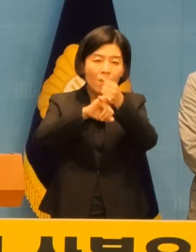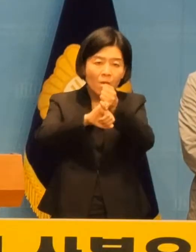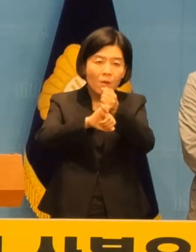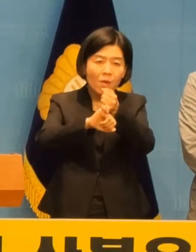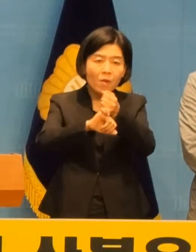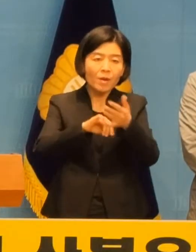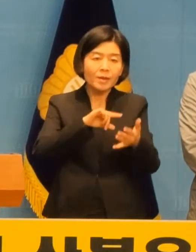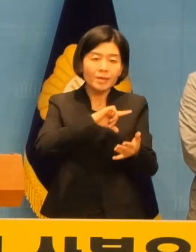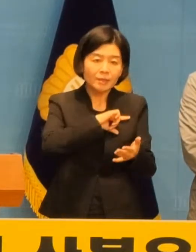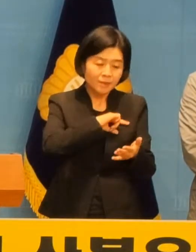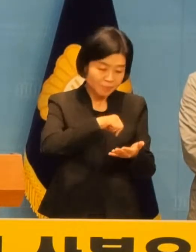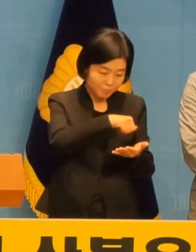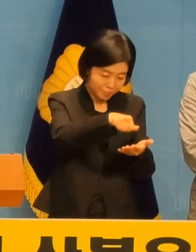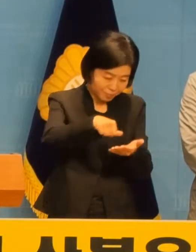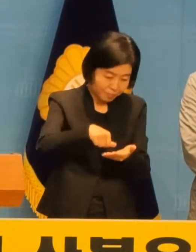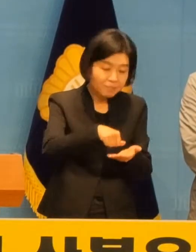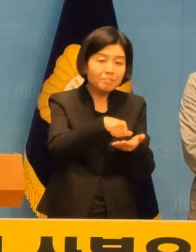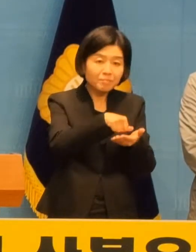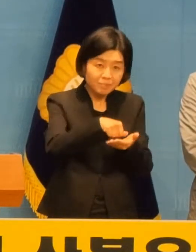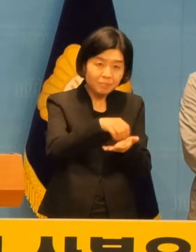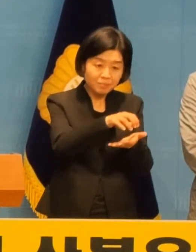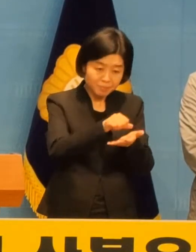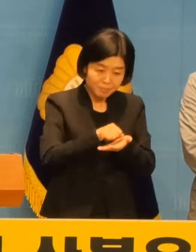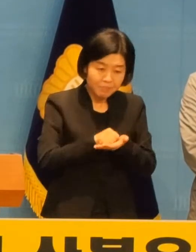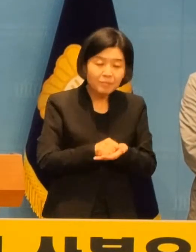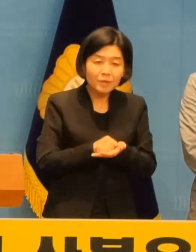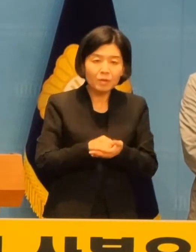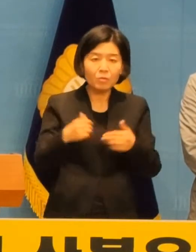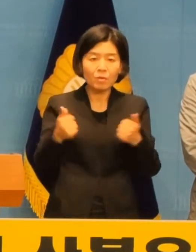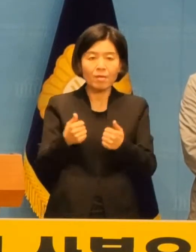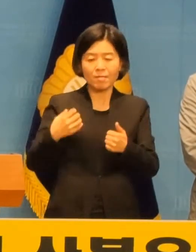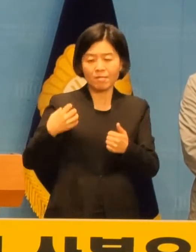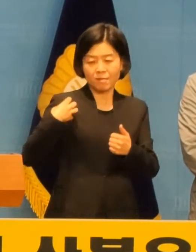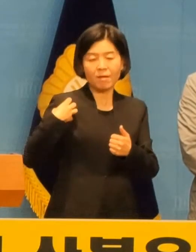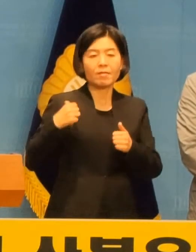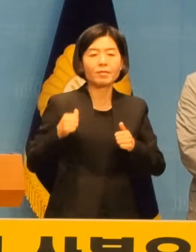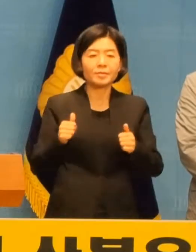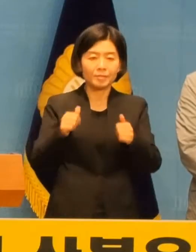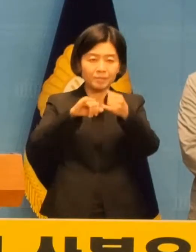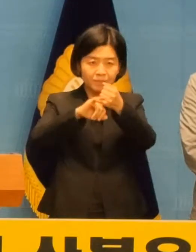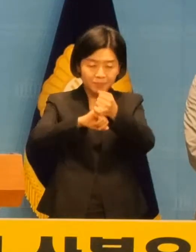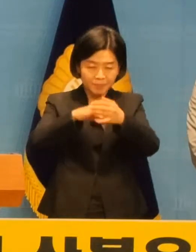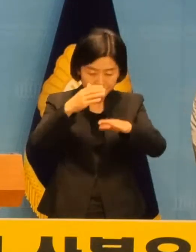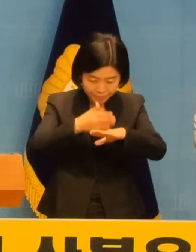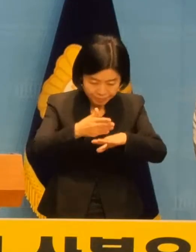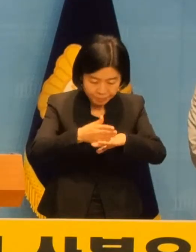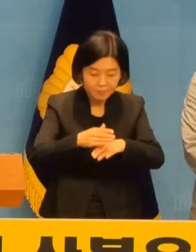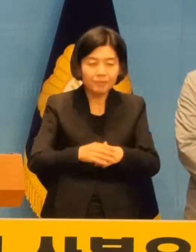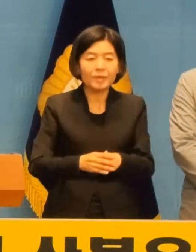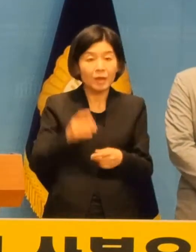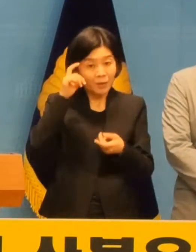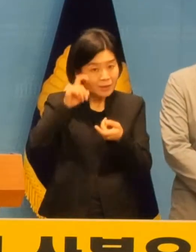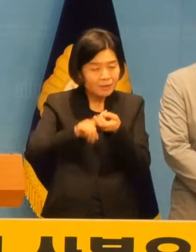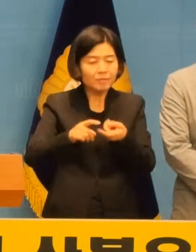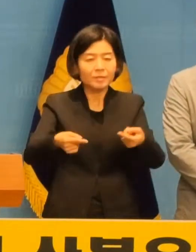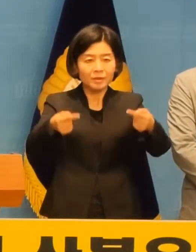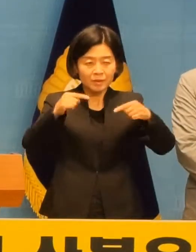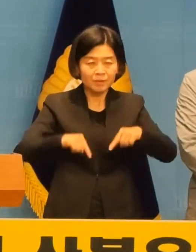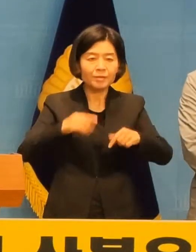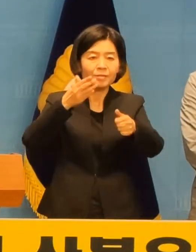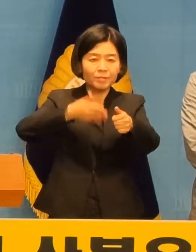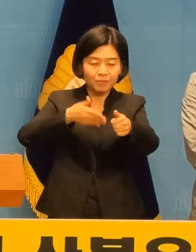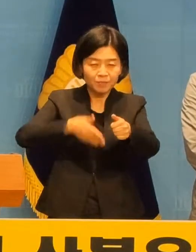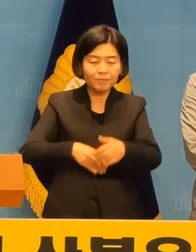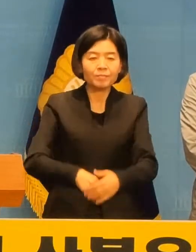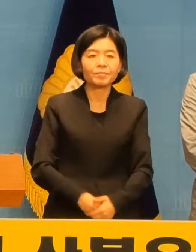명부를 받았는데 저희 국회에서 일을 해보겠습니다. 고맙습니다. 끝까지 관심 가져주시기 바랍니다.